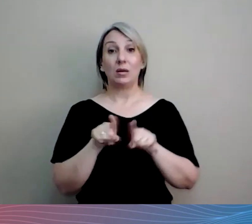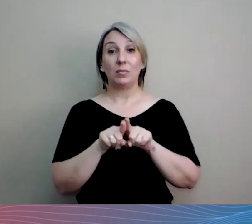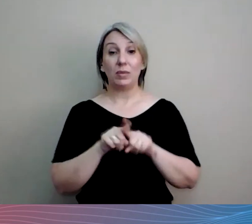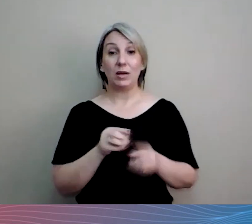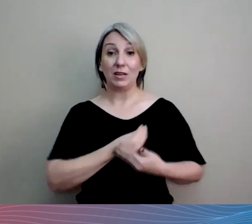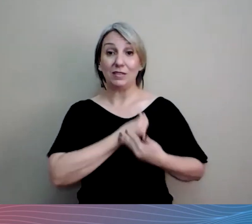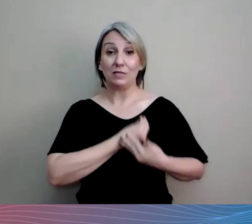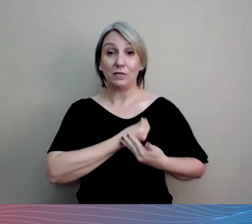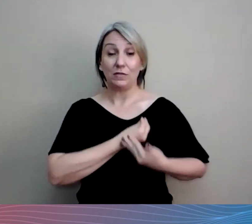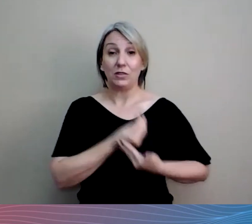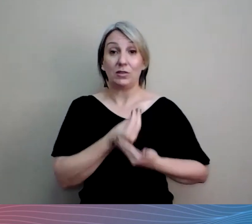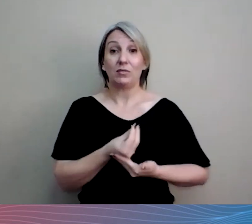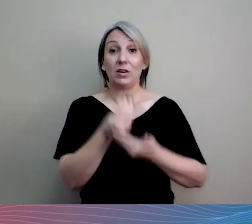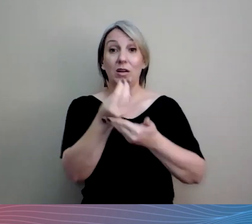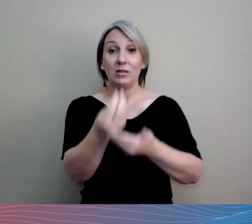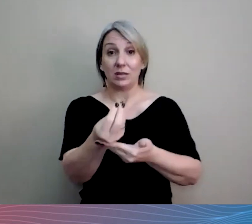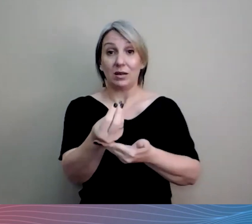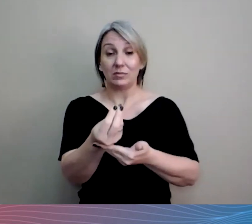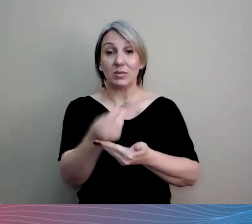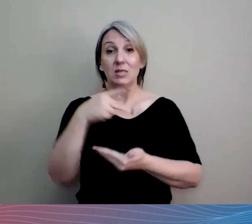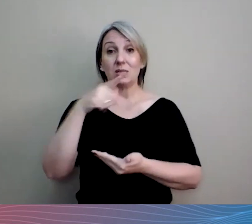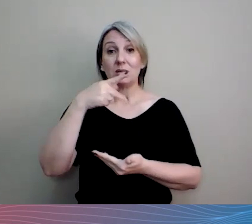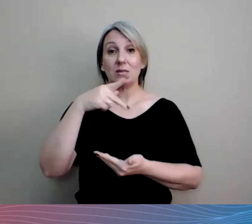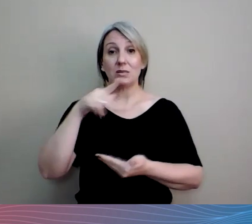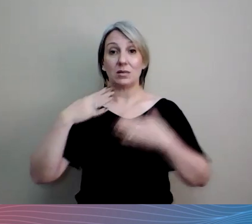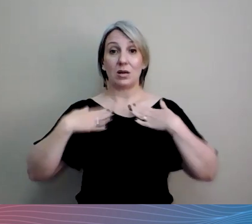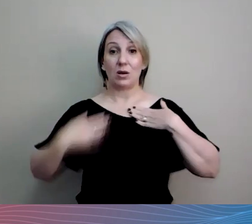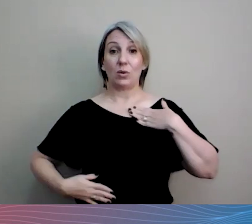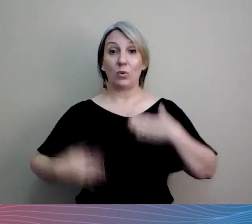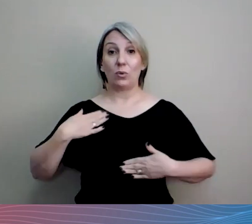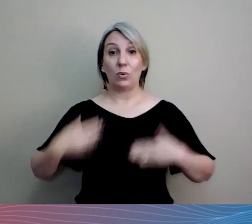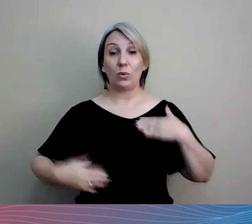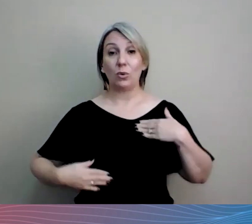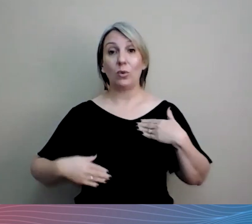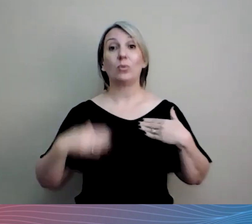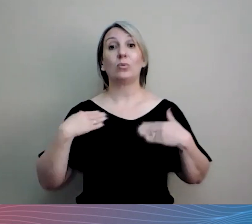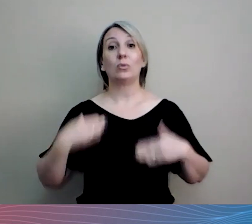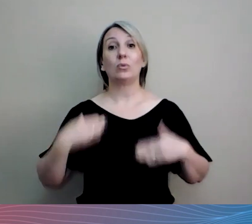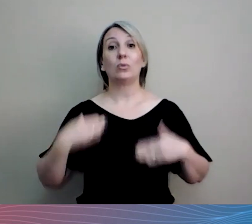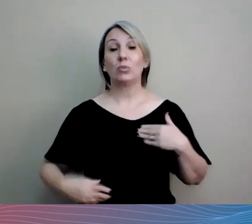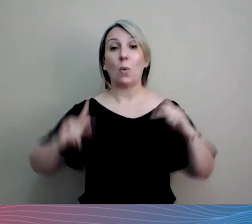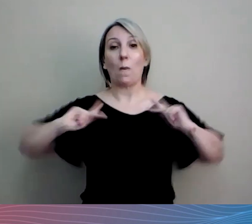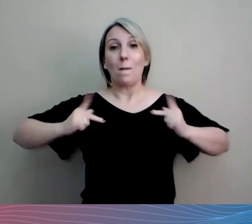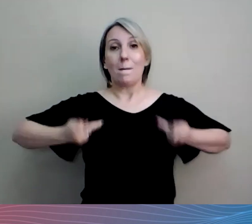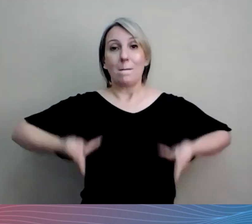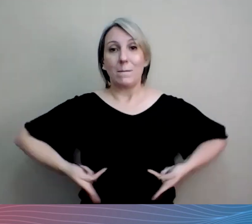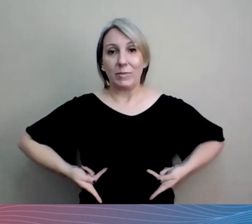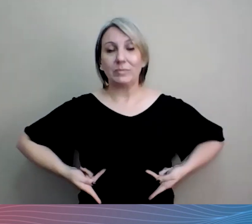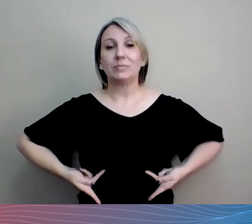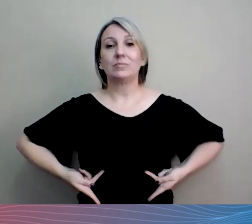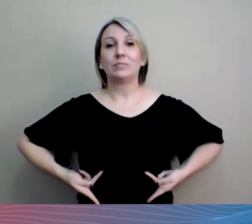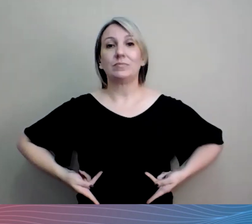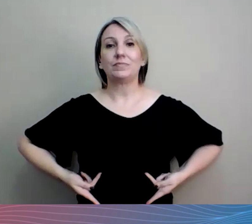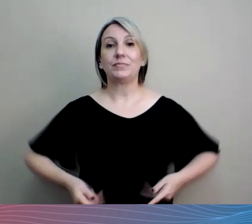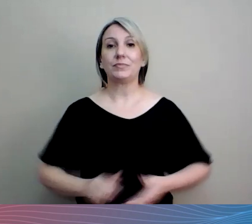meio do seu Espírito que em vós habita. Irmãos, Ele habita